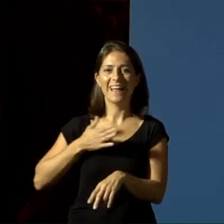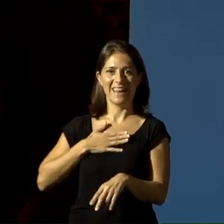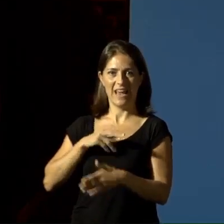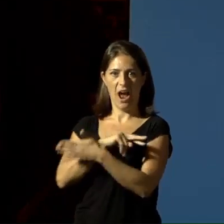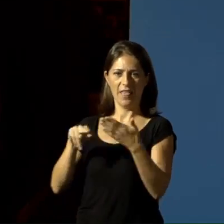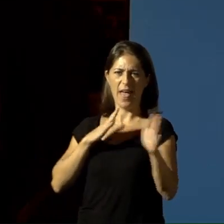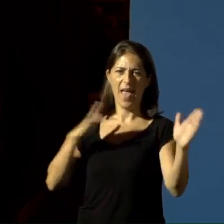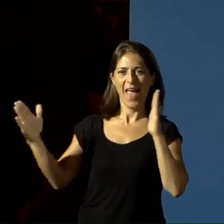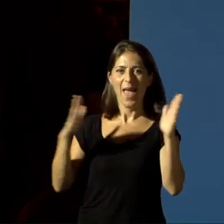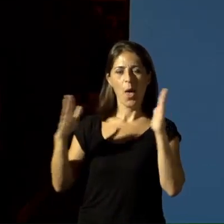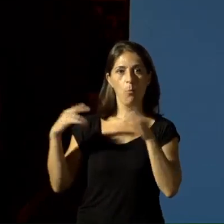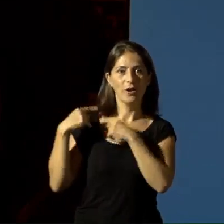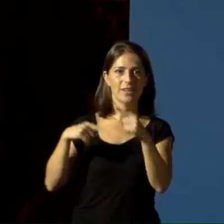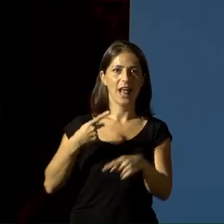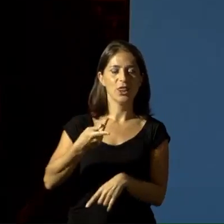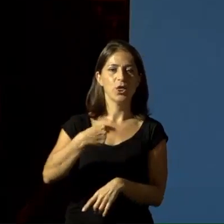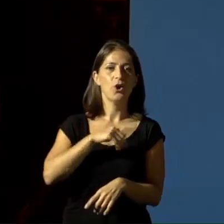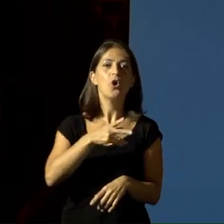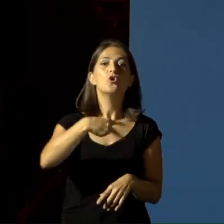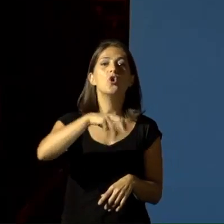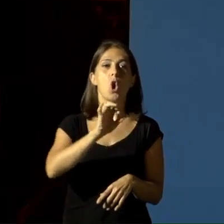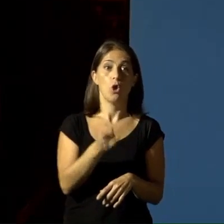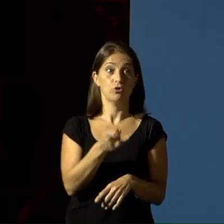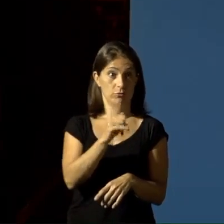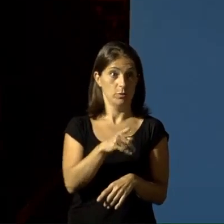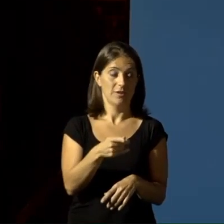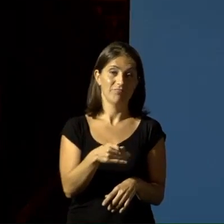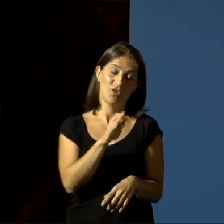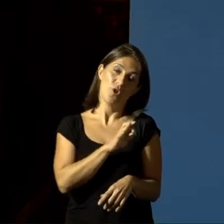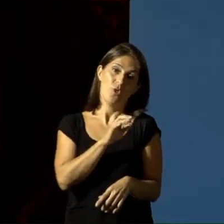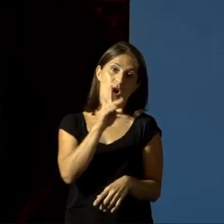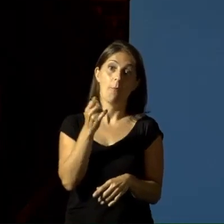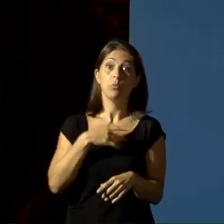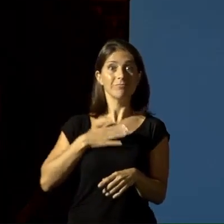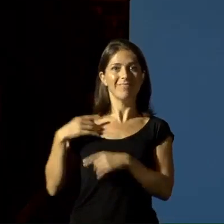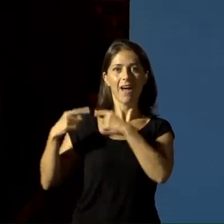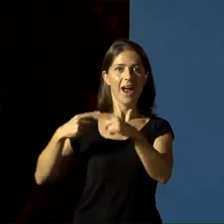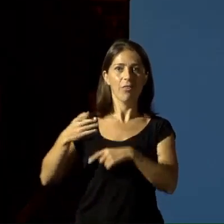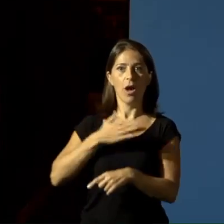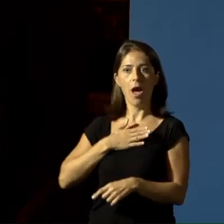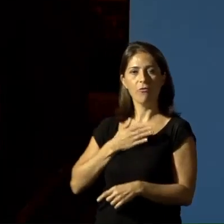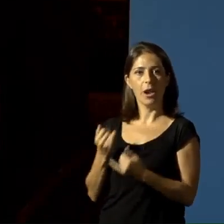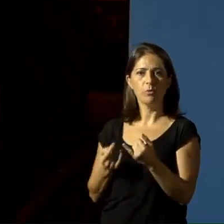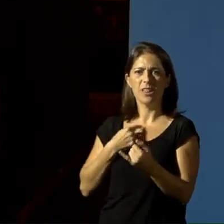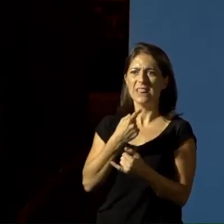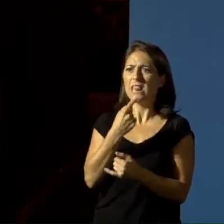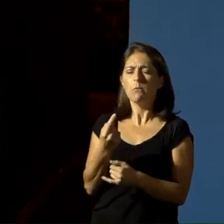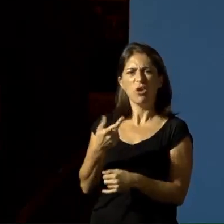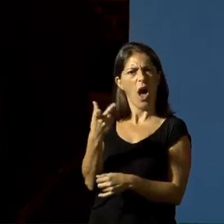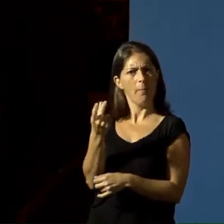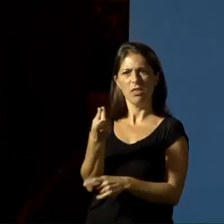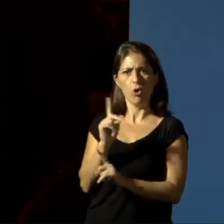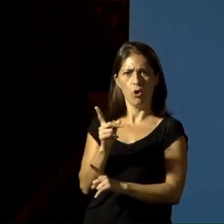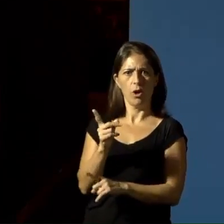nós. Era o tempo de Don Ramón por autonomasia. Para a miña xeración, Don Ramón non había que dicir o apelido. Era Don Ramón